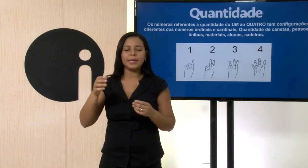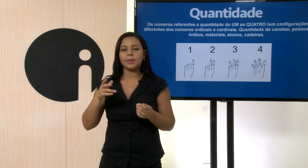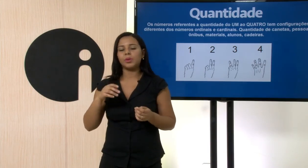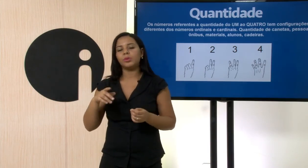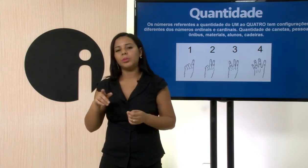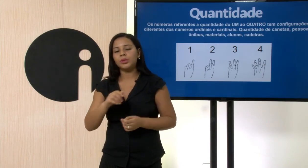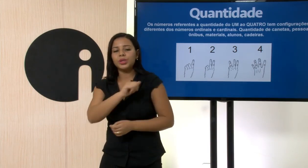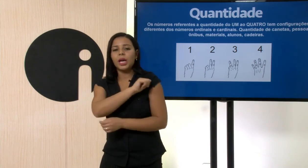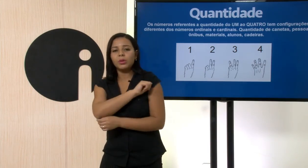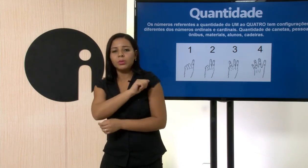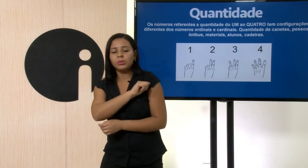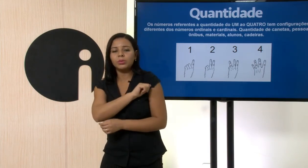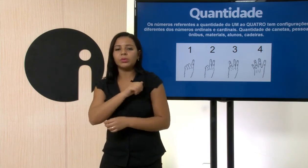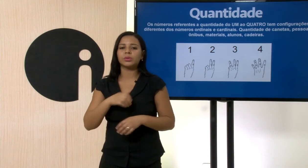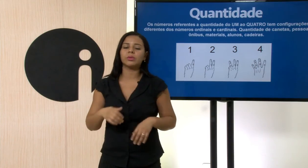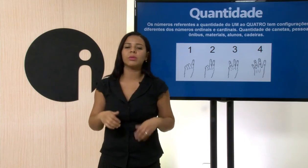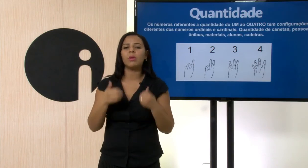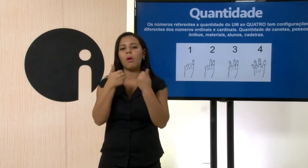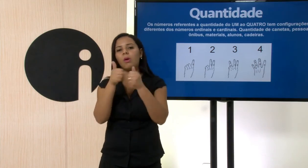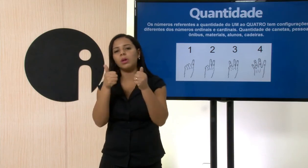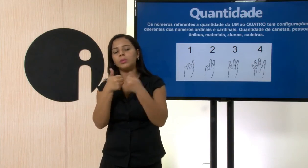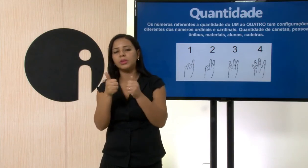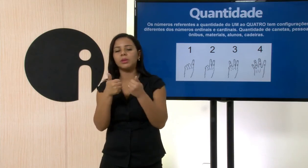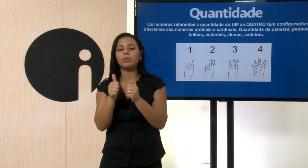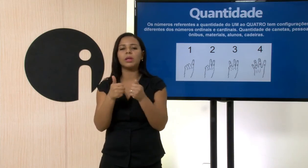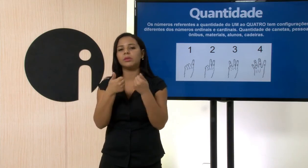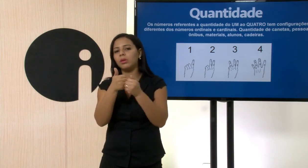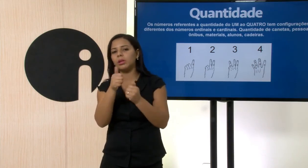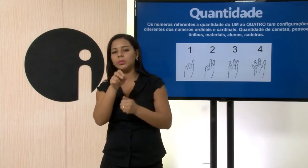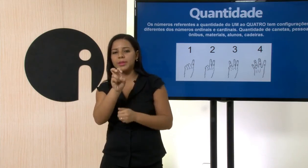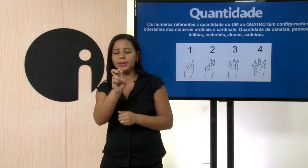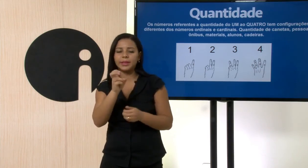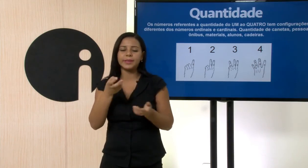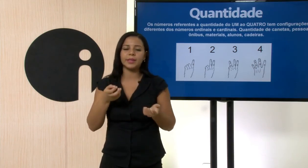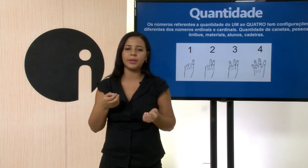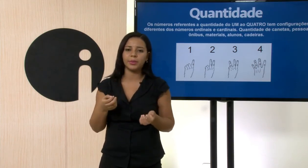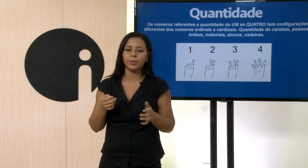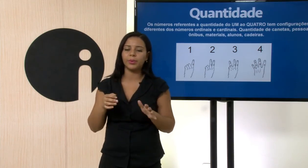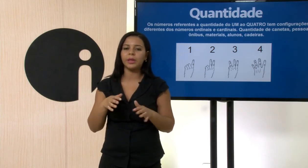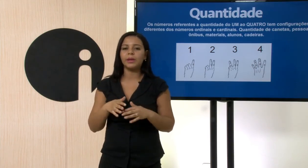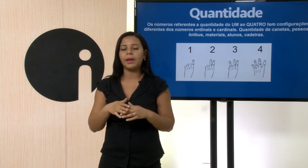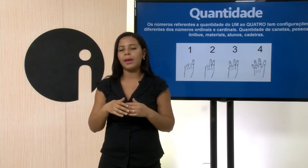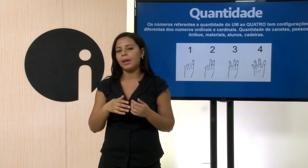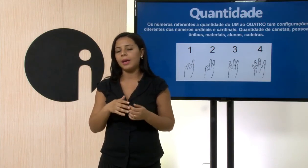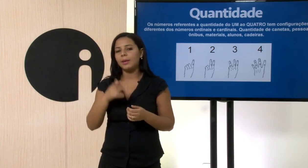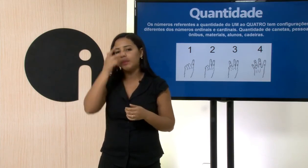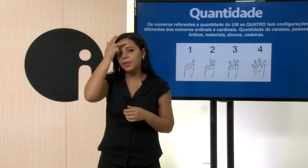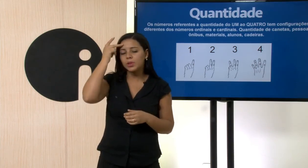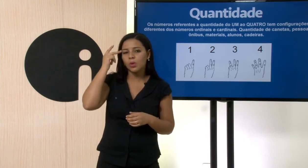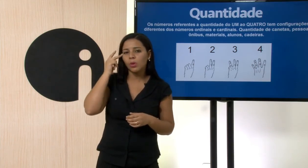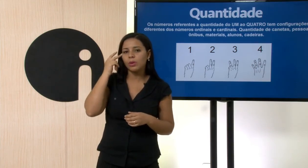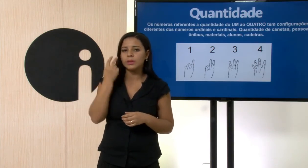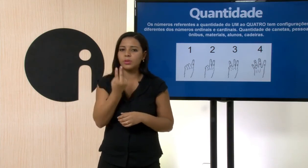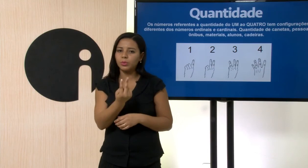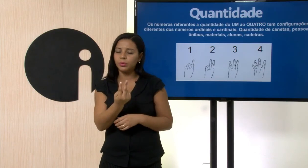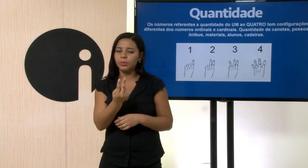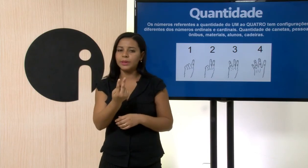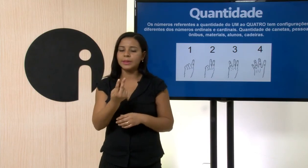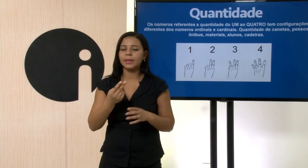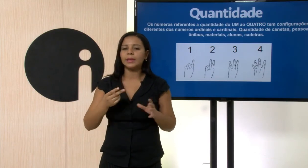Exemplo, o número de alunos, ônibus são quanto? Ônibus tem 5, pessoas, 2. Então